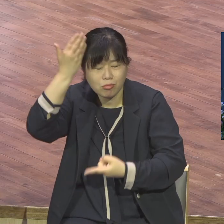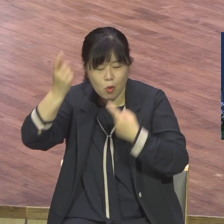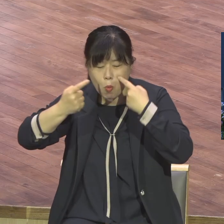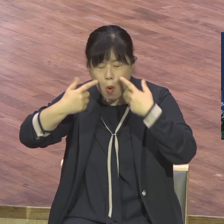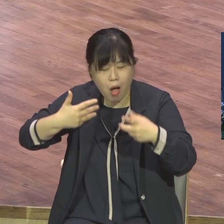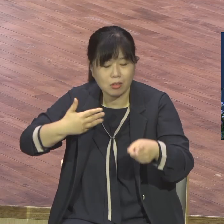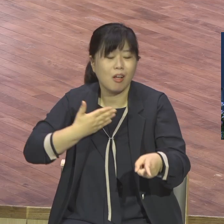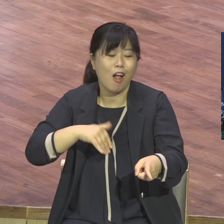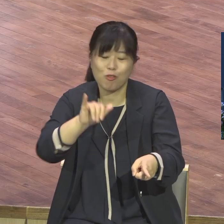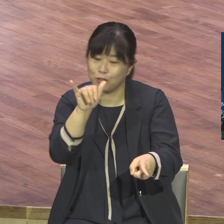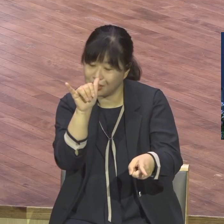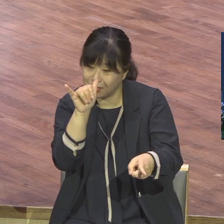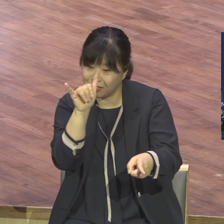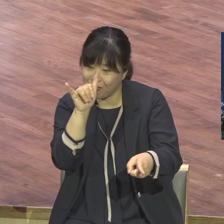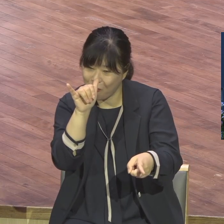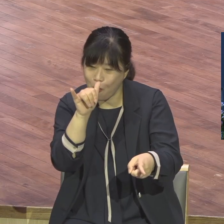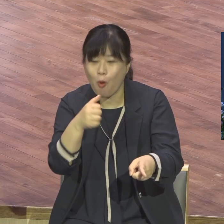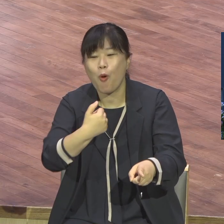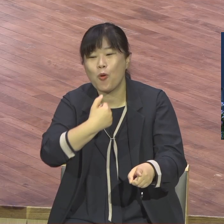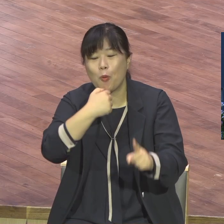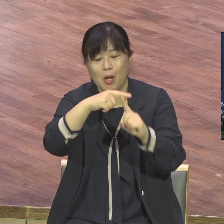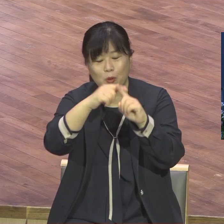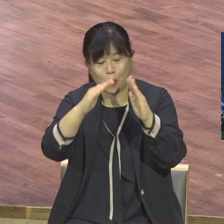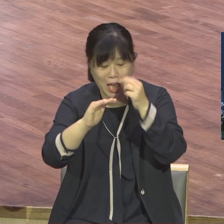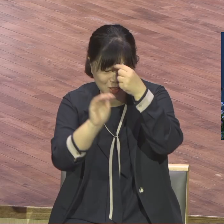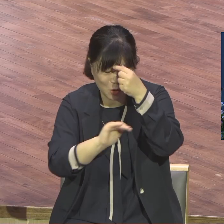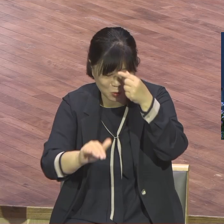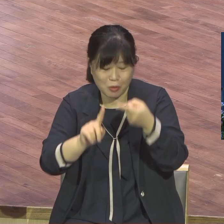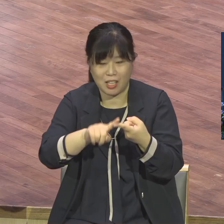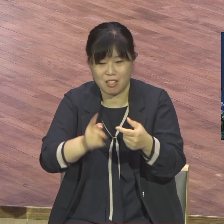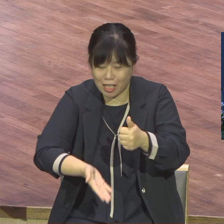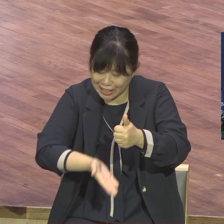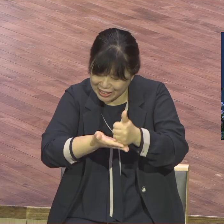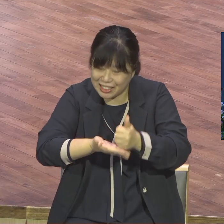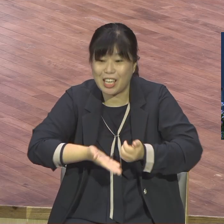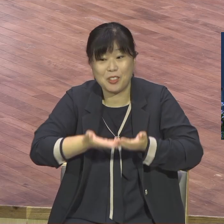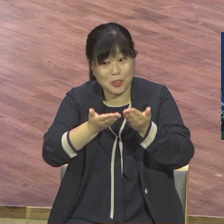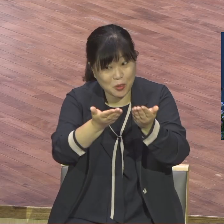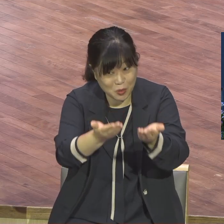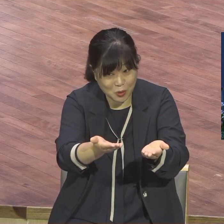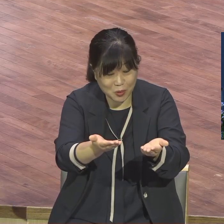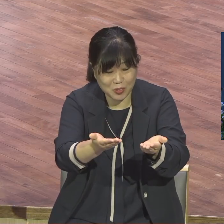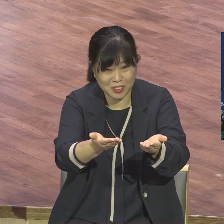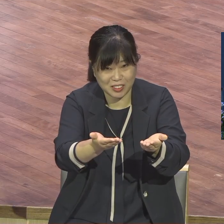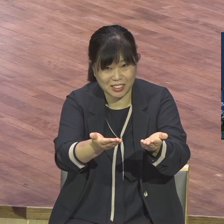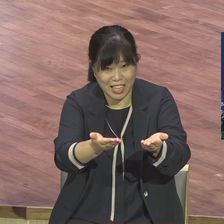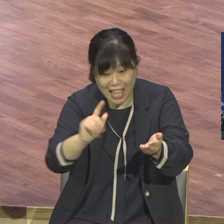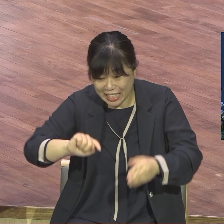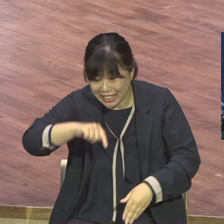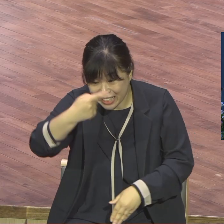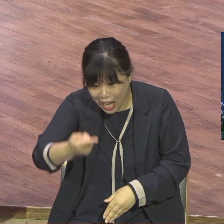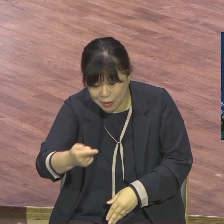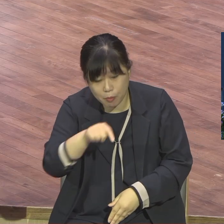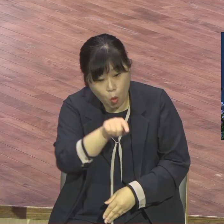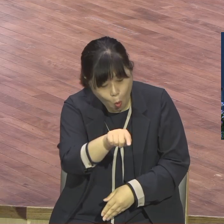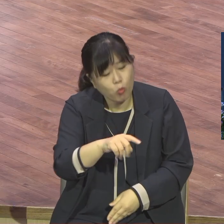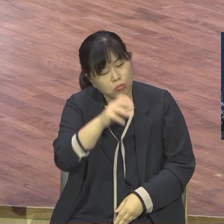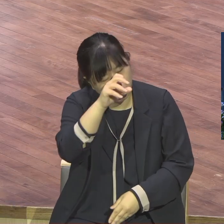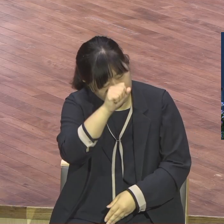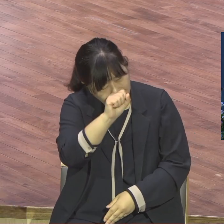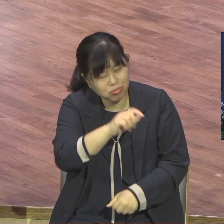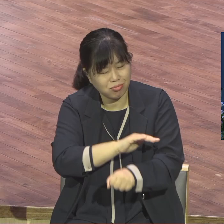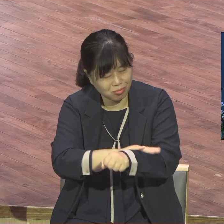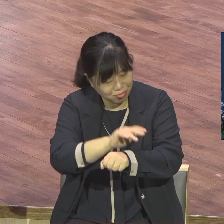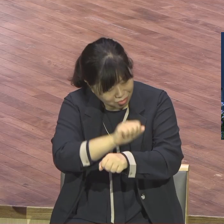그러면서 이들의 시선을 아주 자연스럽게 하나님께서 주신 은혜에 주목하도록 이끌고 있습니다.